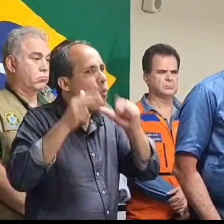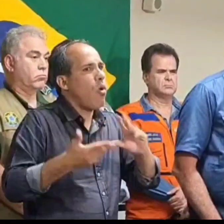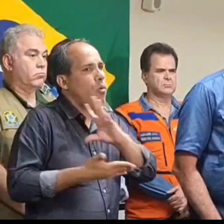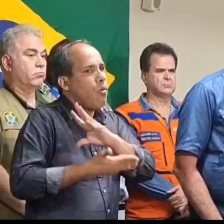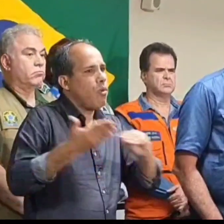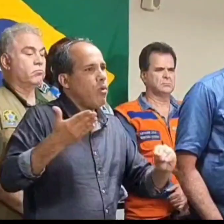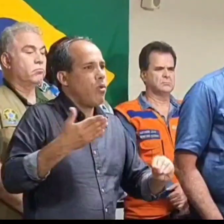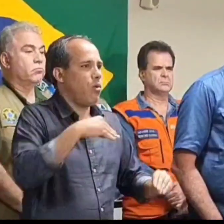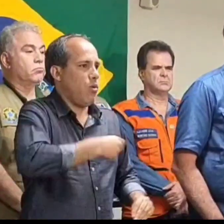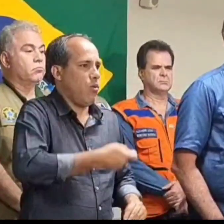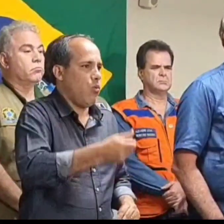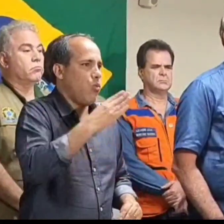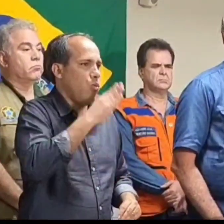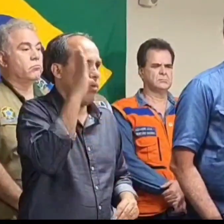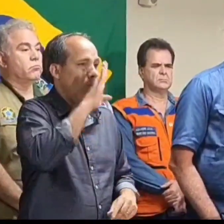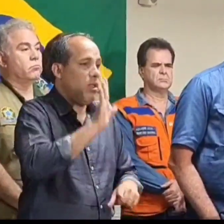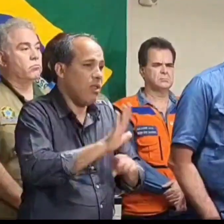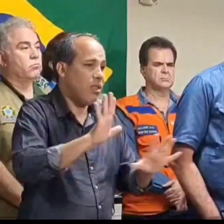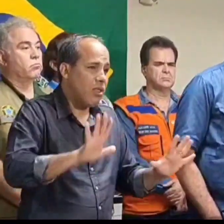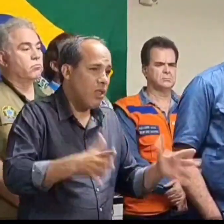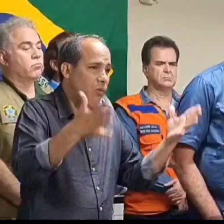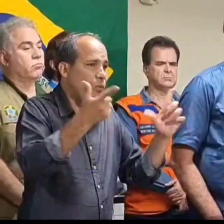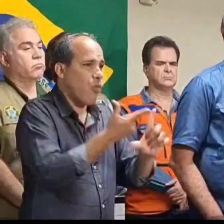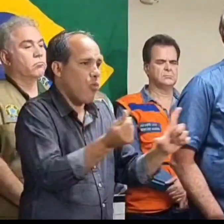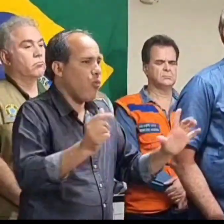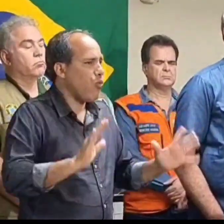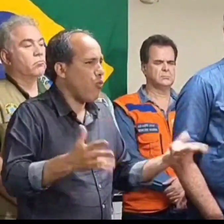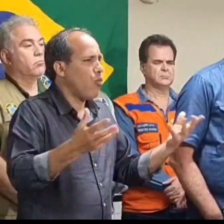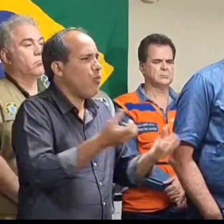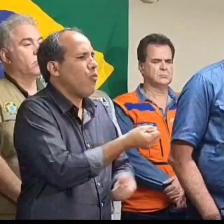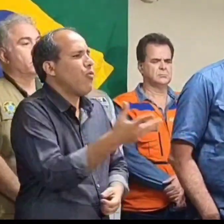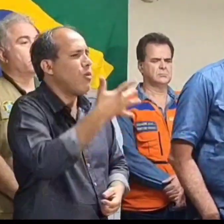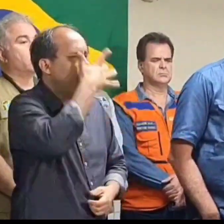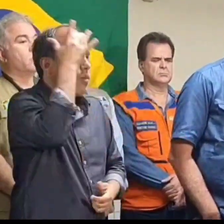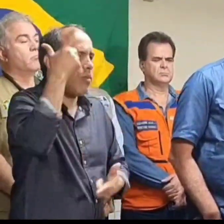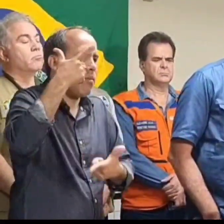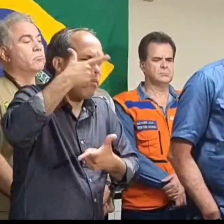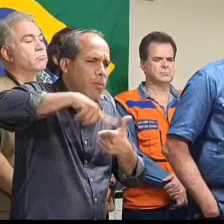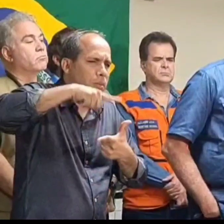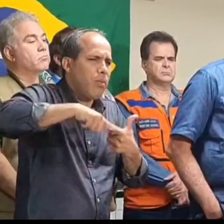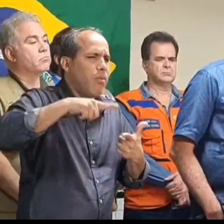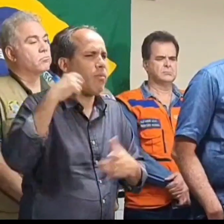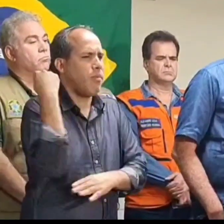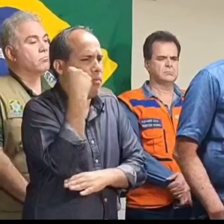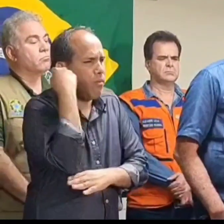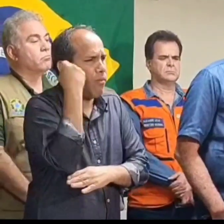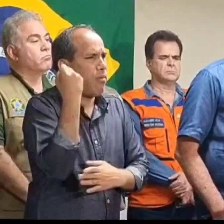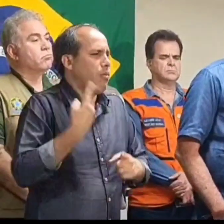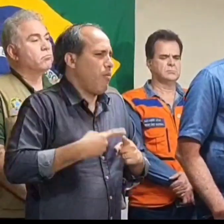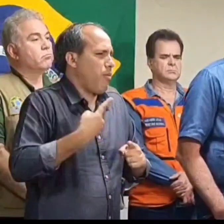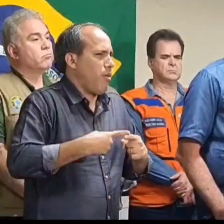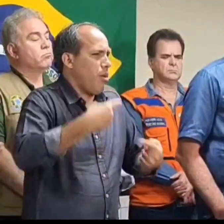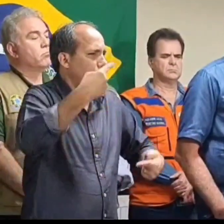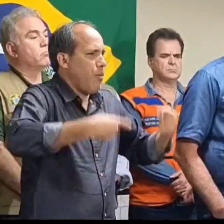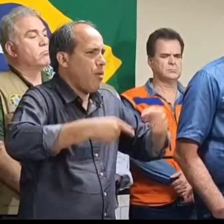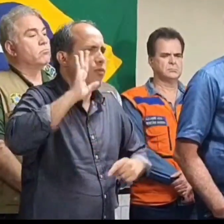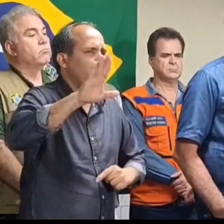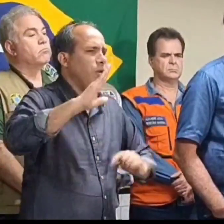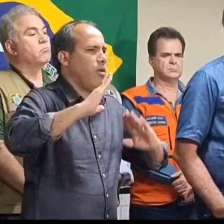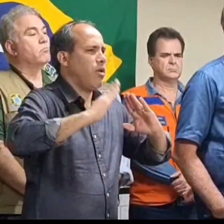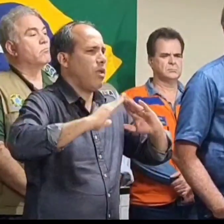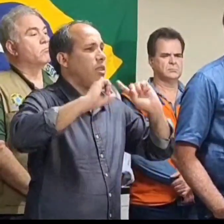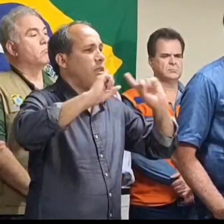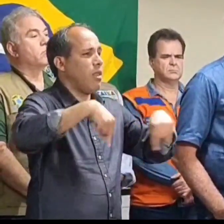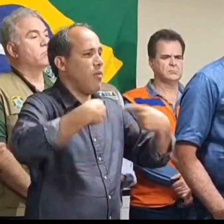que salvou a nossa economia, salvou muitas pessoas de problemas gravíssimos, porque a política não fica em